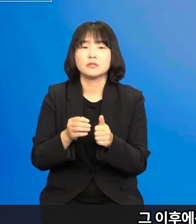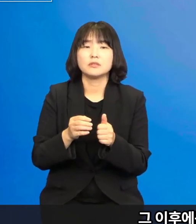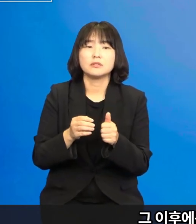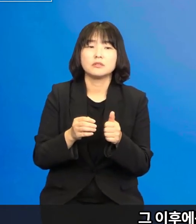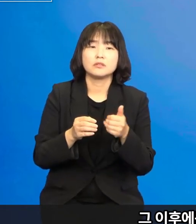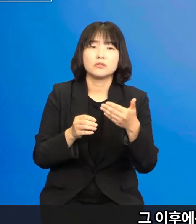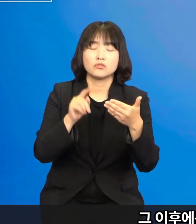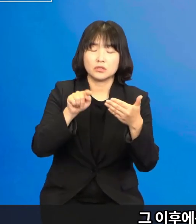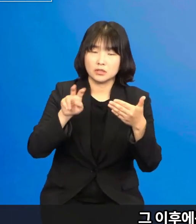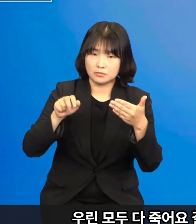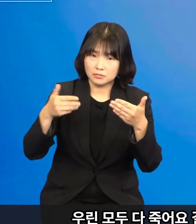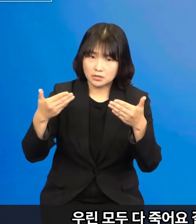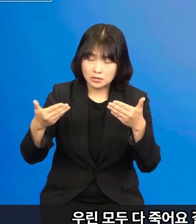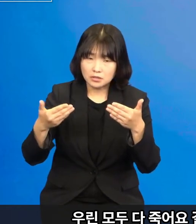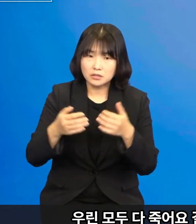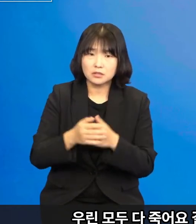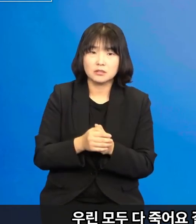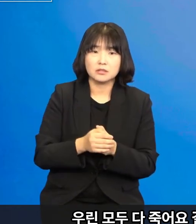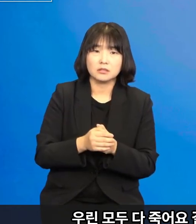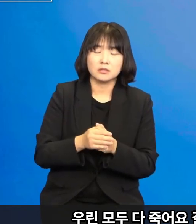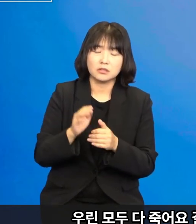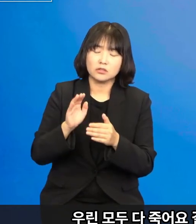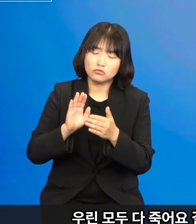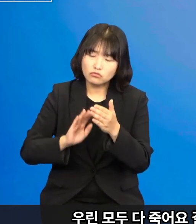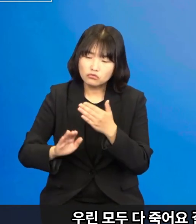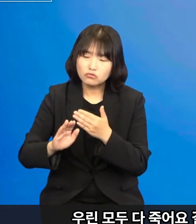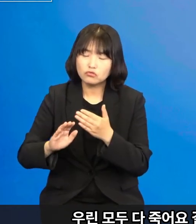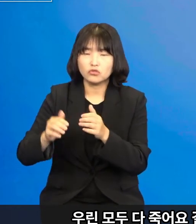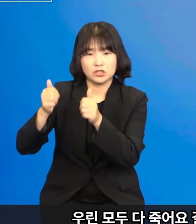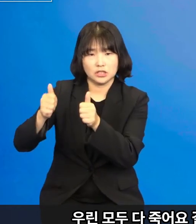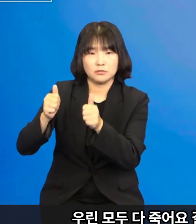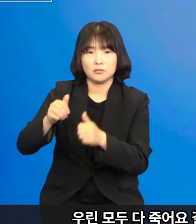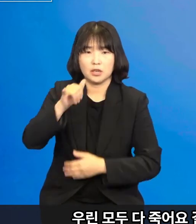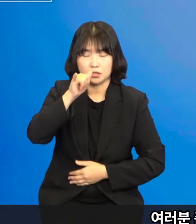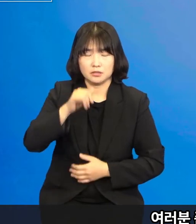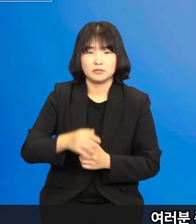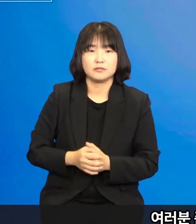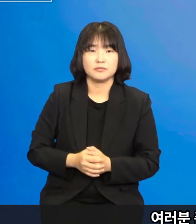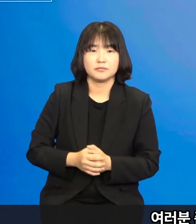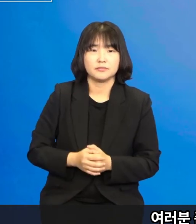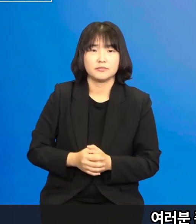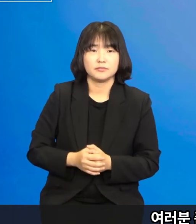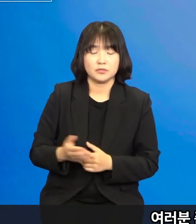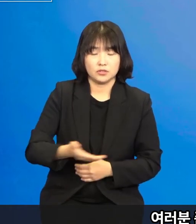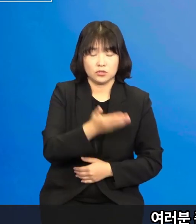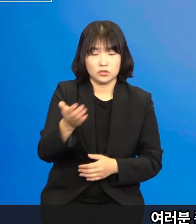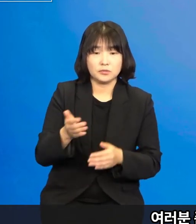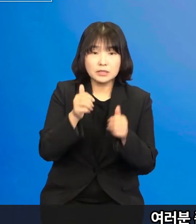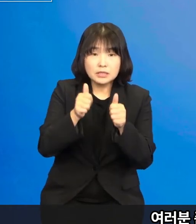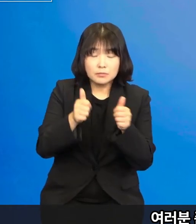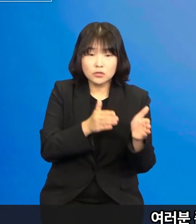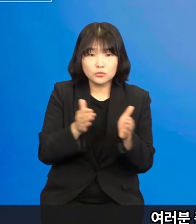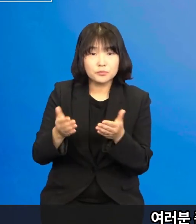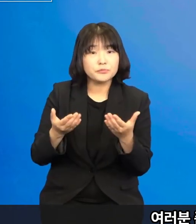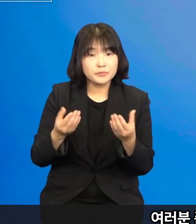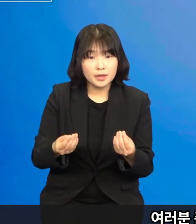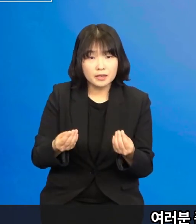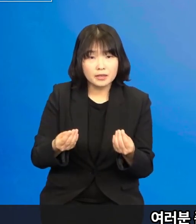그 이후에는 심판이 있습니다. 우리 모두 다 죽어요. 결국에는 심판대에 서게 됩니다. 여러분 준비되셨습니까?